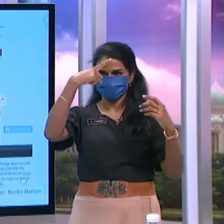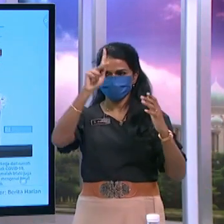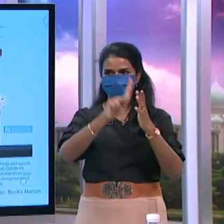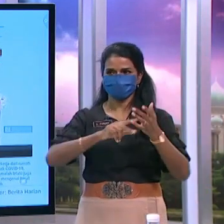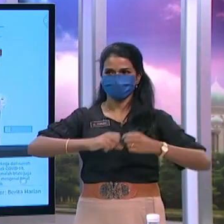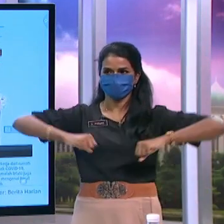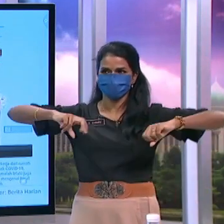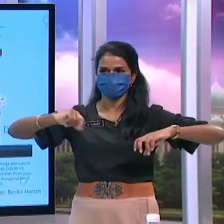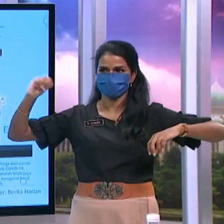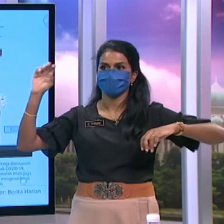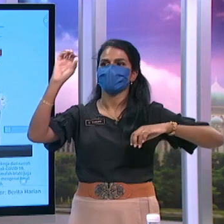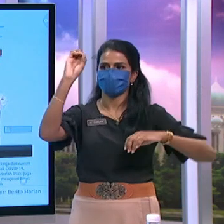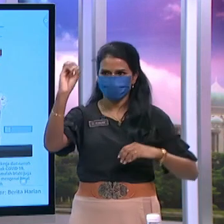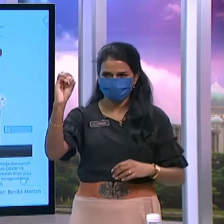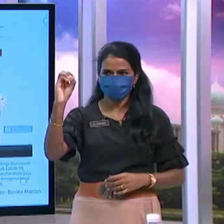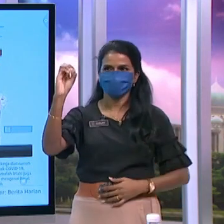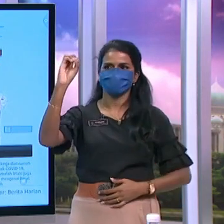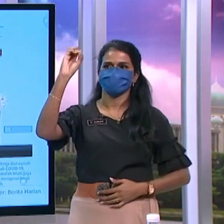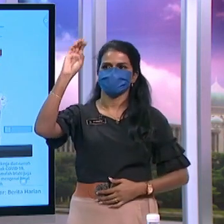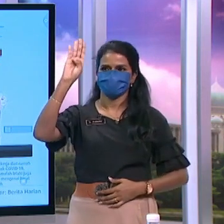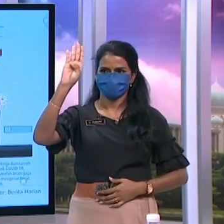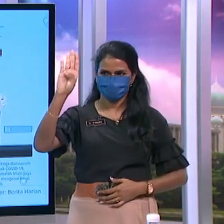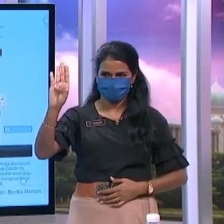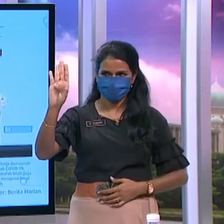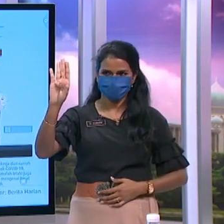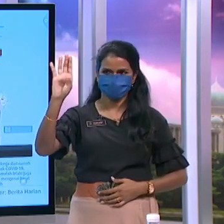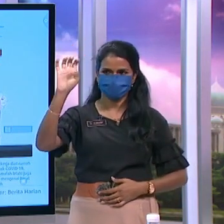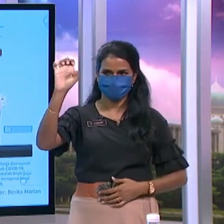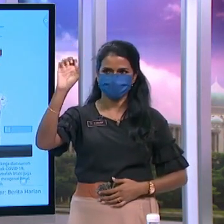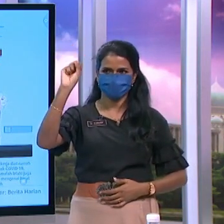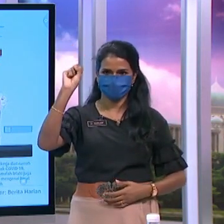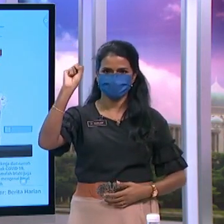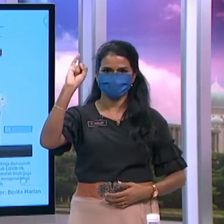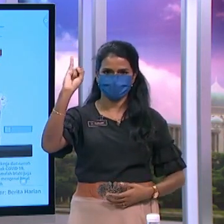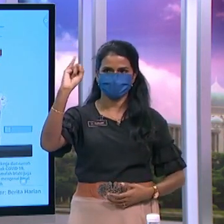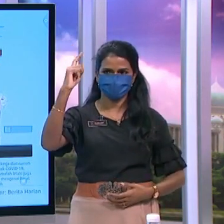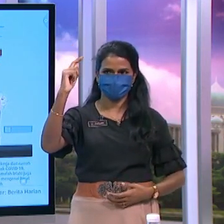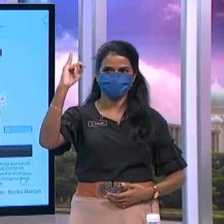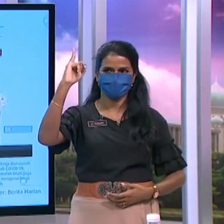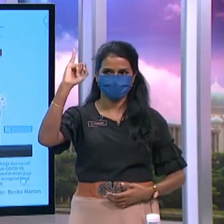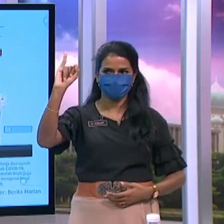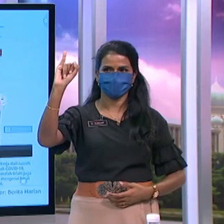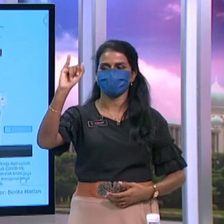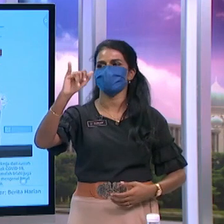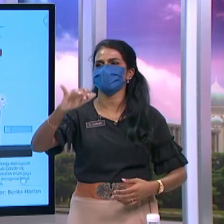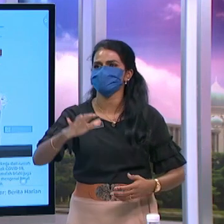untuk kegemukan? O, B, E, S, I, T, I.